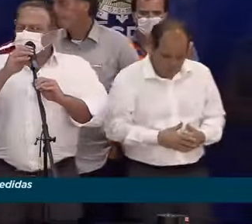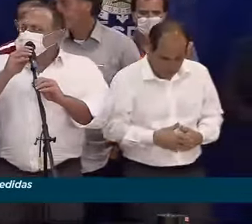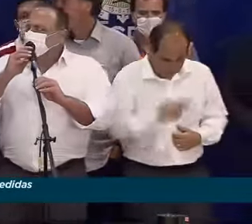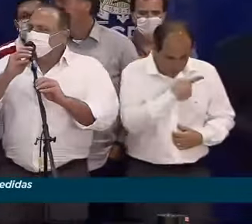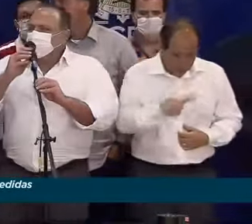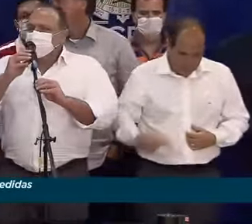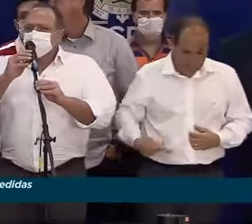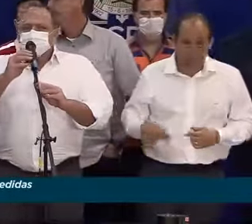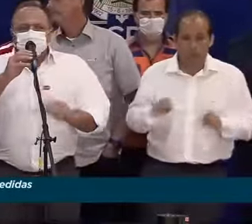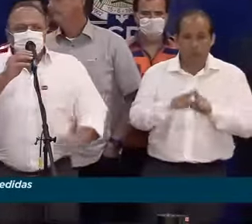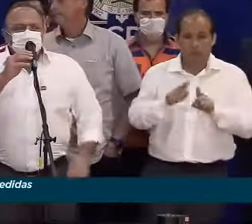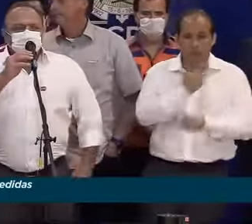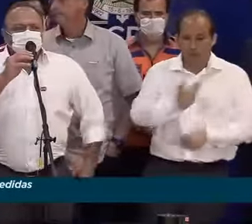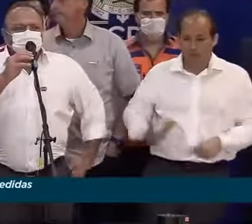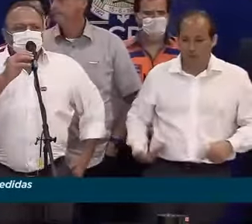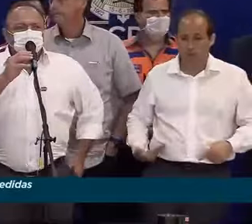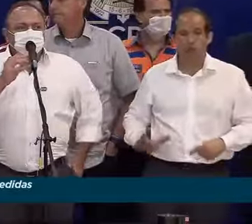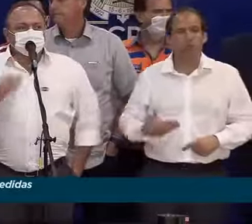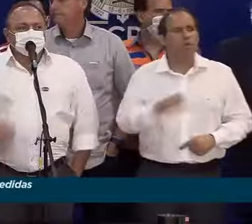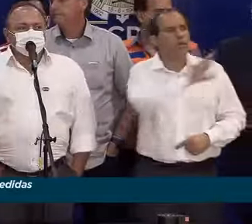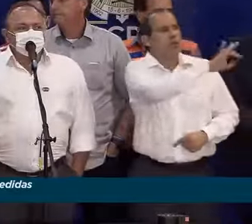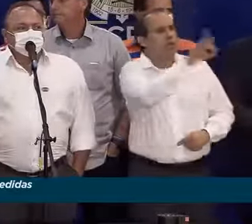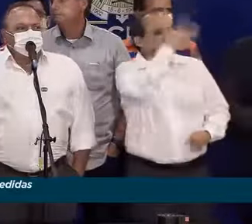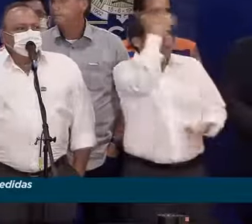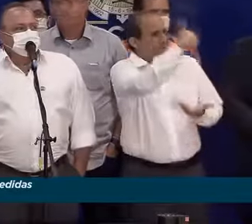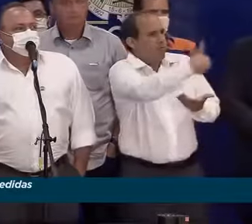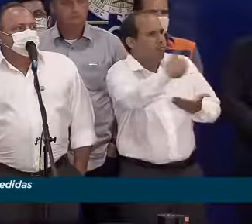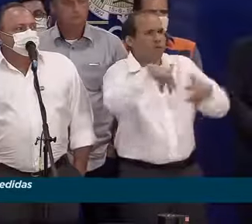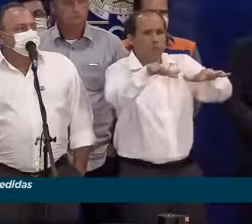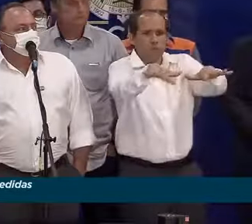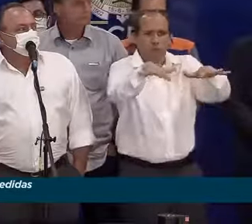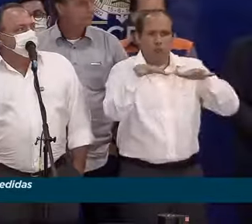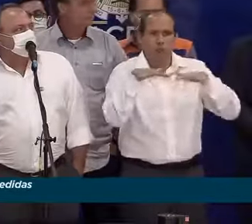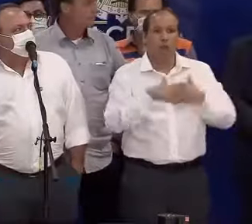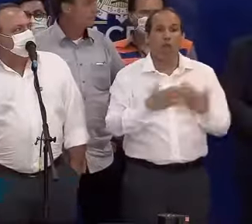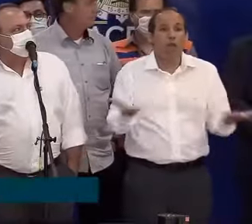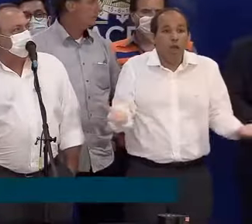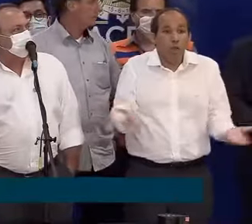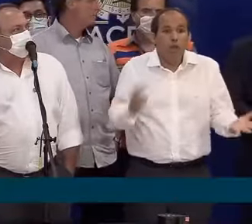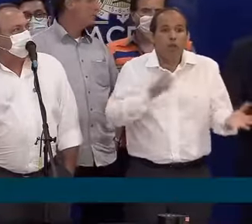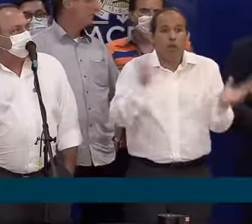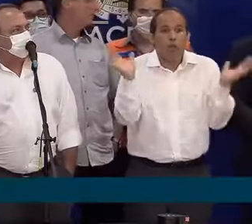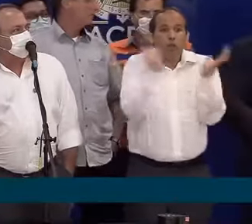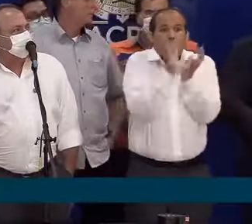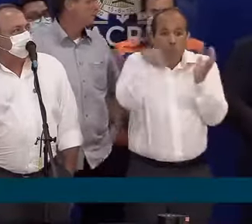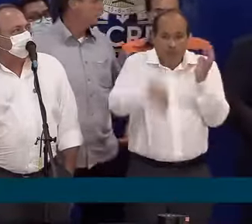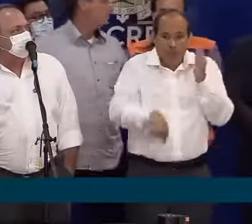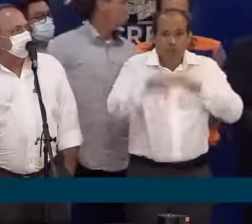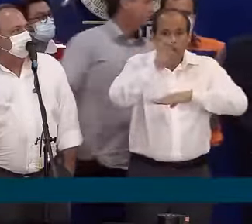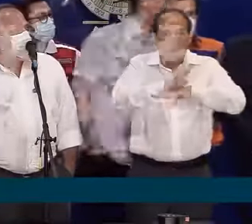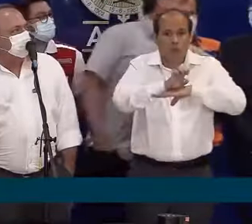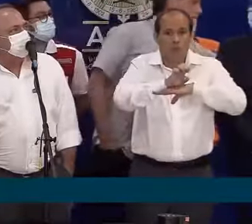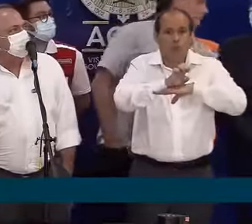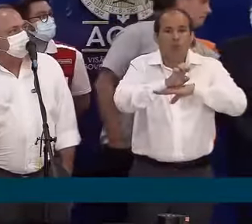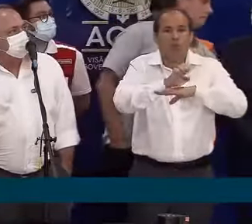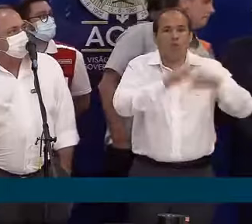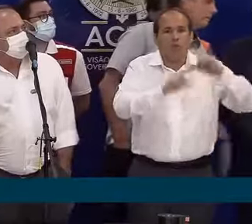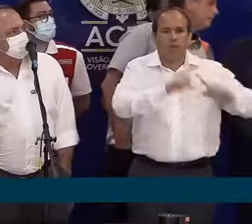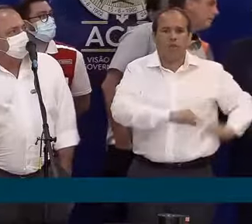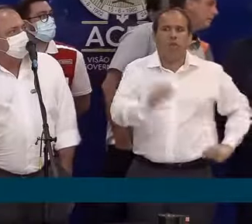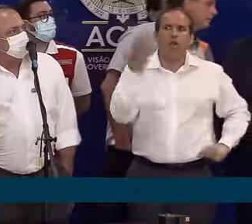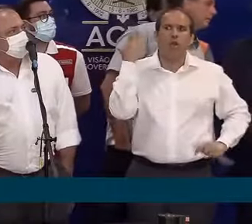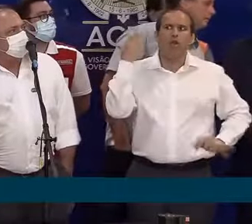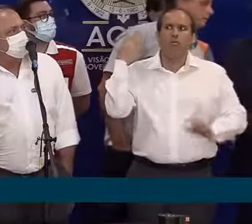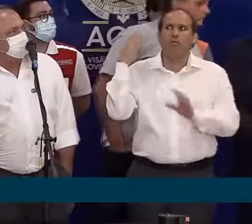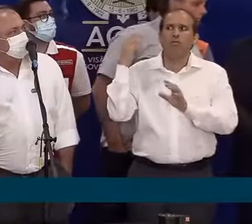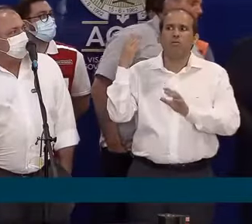Presidente, governador, senhoras e senhores, nós estamos com a nossa equipe aqui no Acre já há alguns dias,